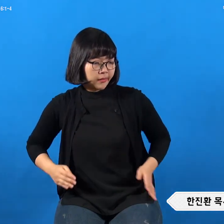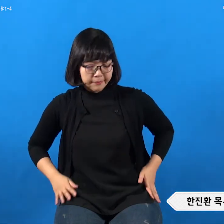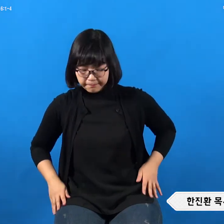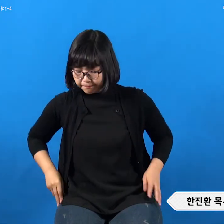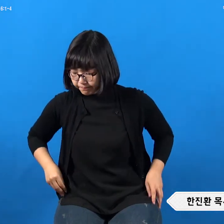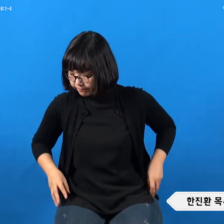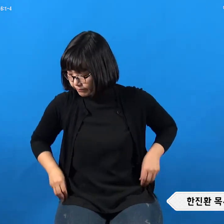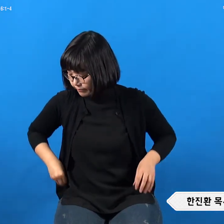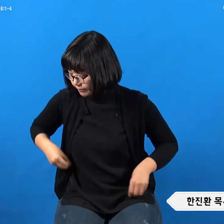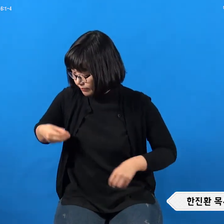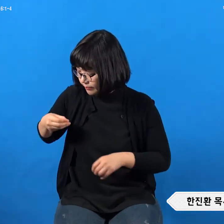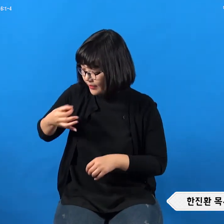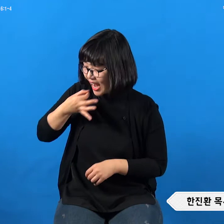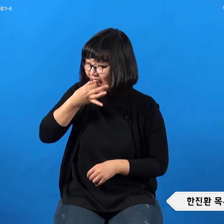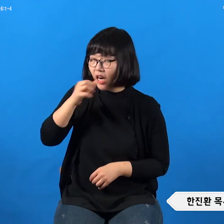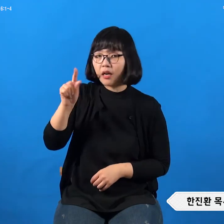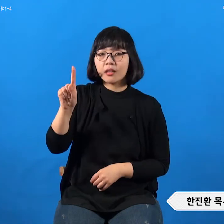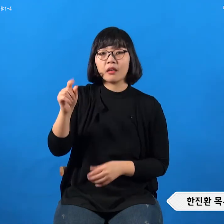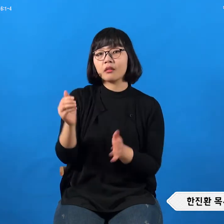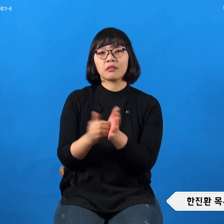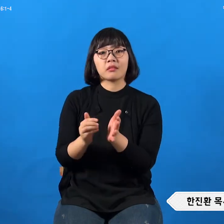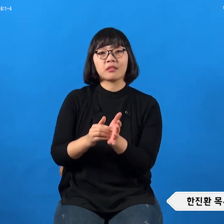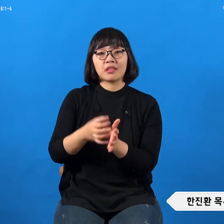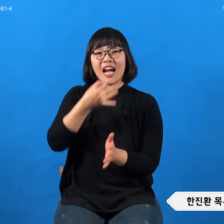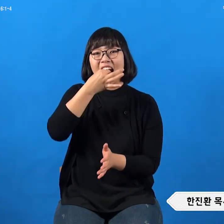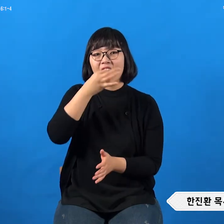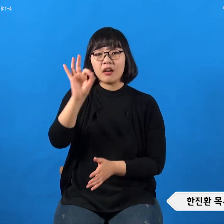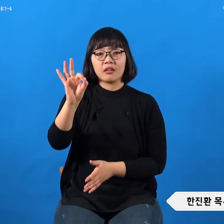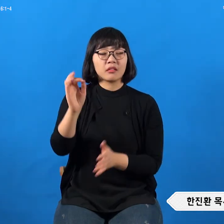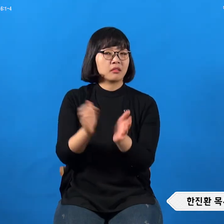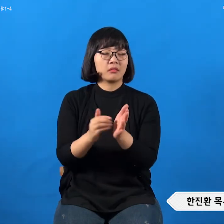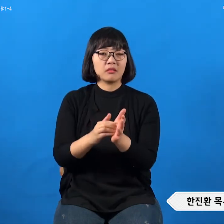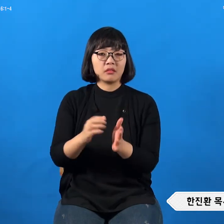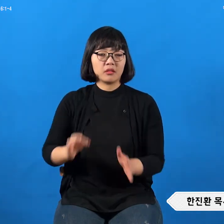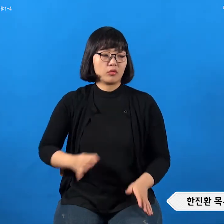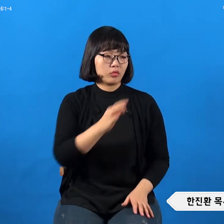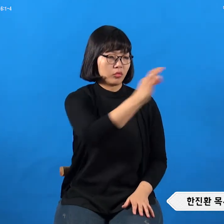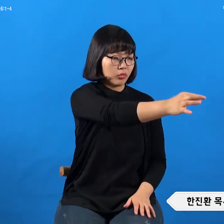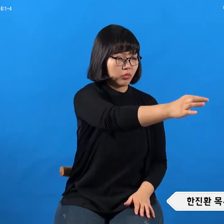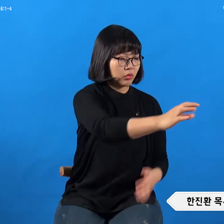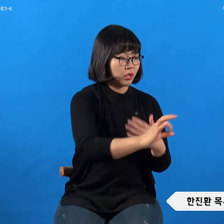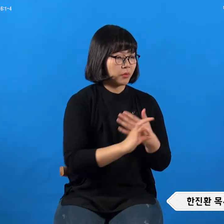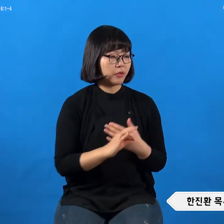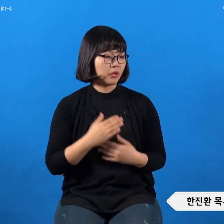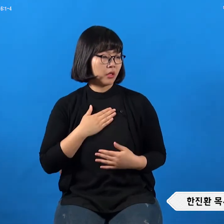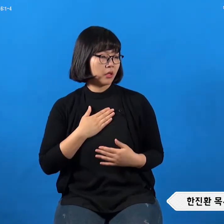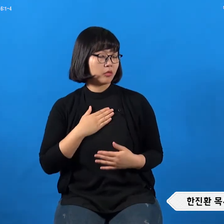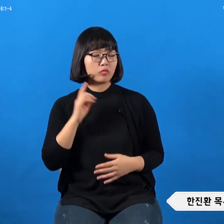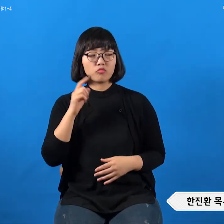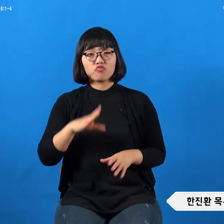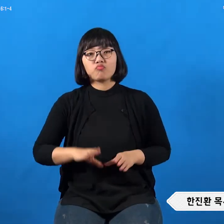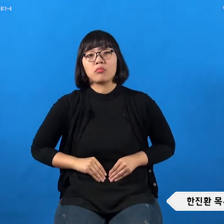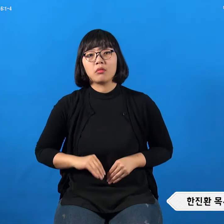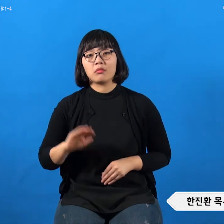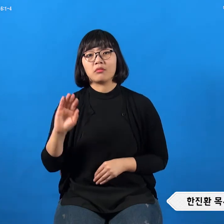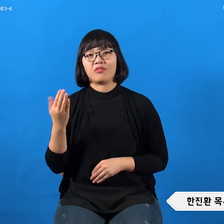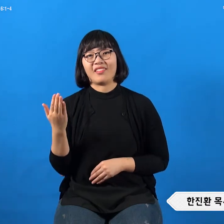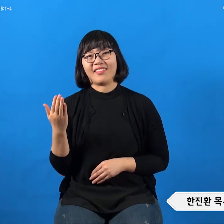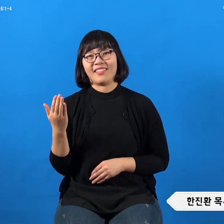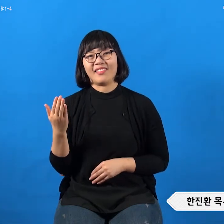뒤져보니까 반크라운이 전부였습니다. 그거 줘버리면 자기는 굶어야 됩니다. 할 수